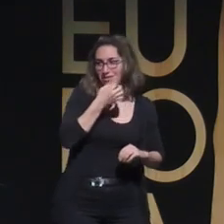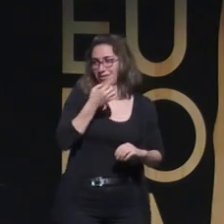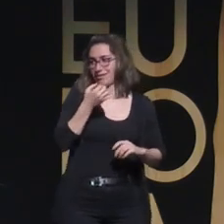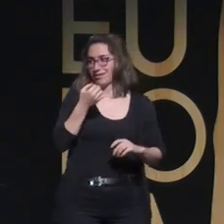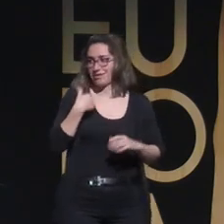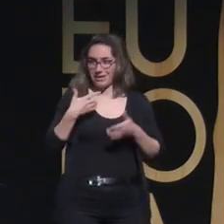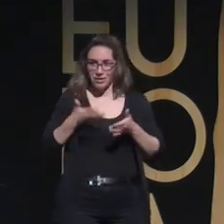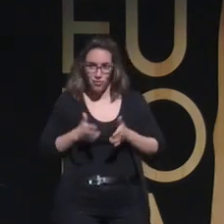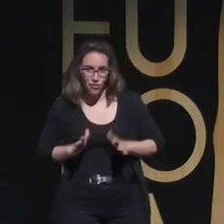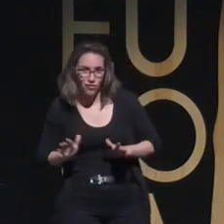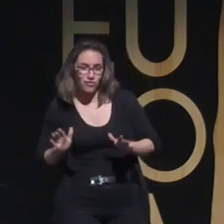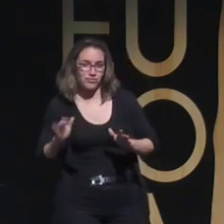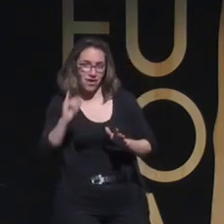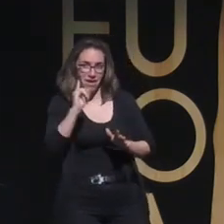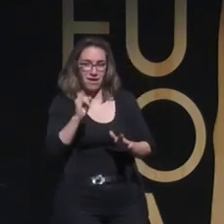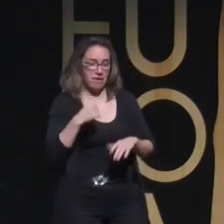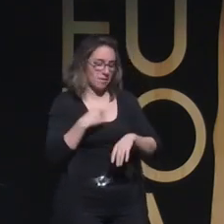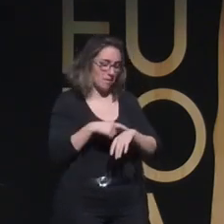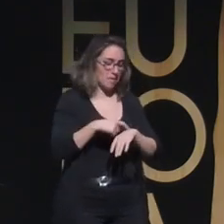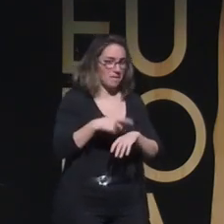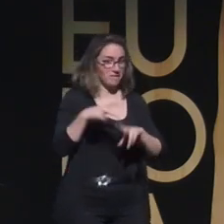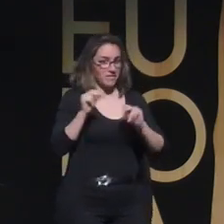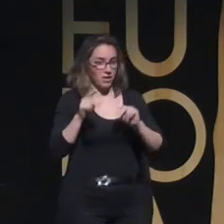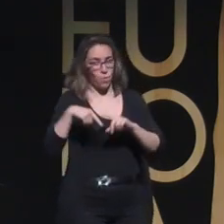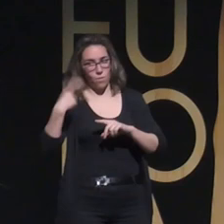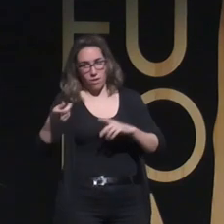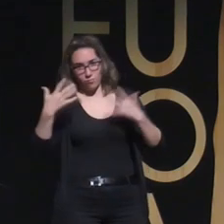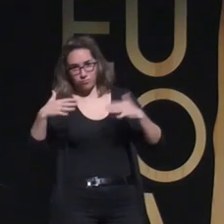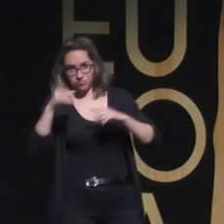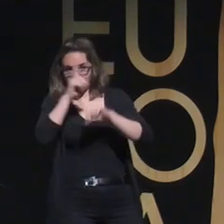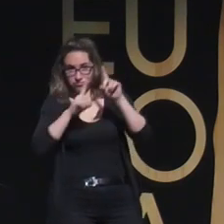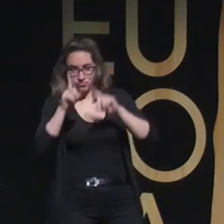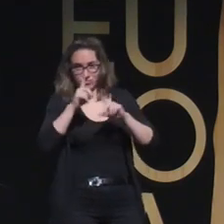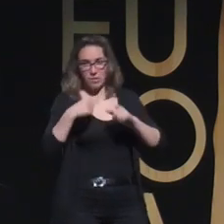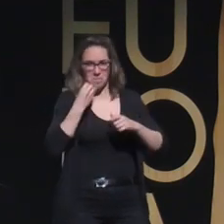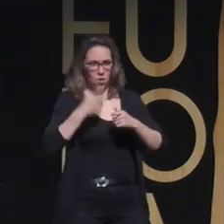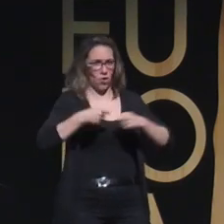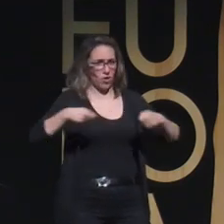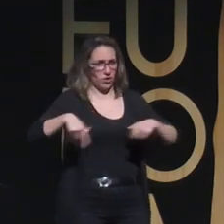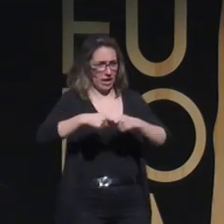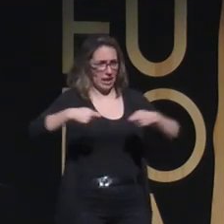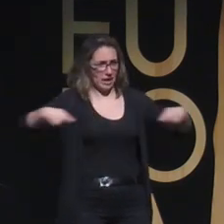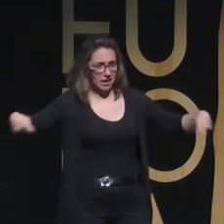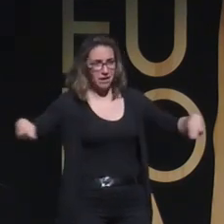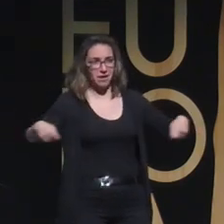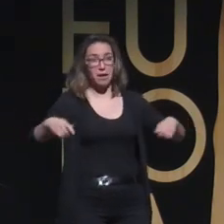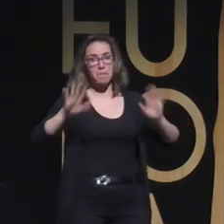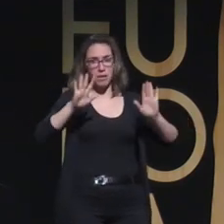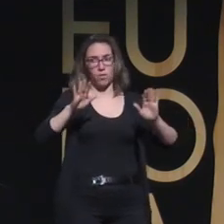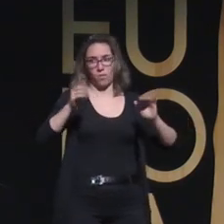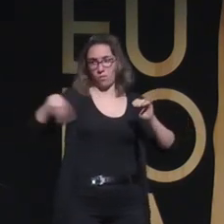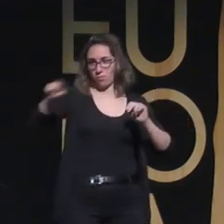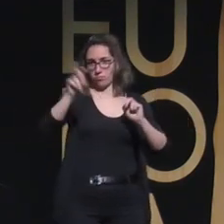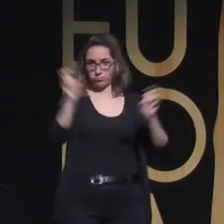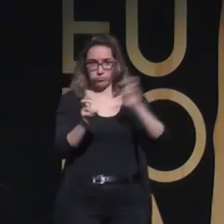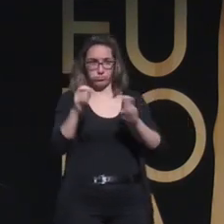Tengo hijos. Esto que no acabe, que luego me toca el marrón. Que dure más. Pero, joder, que estéis hoy aquí, yo qué sé,